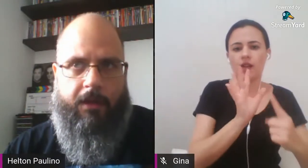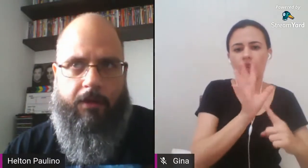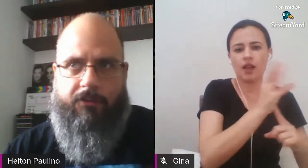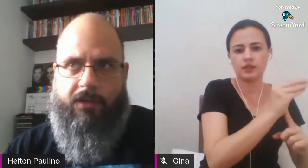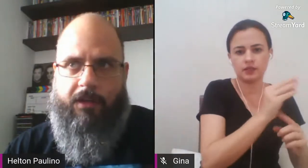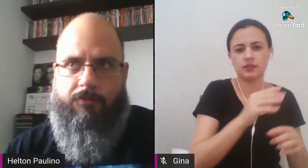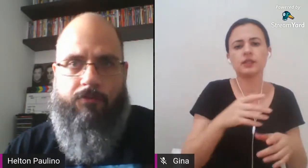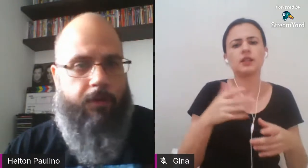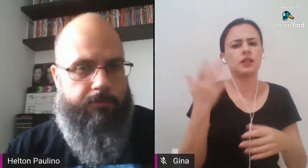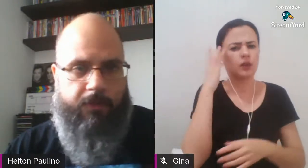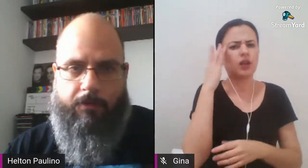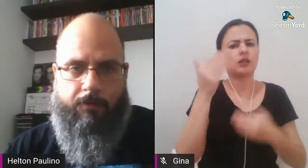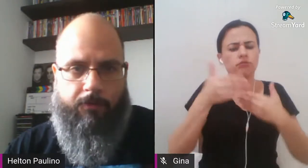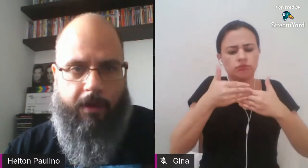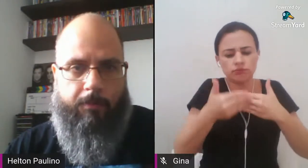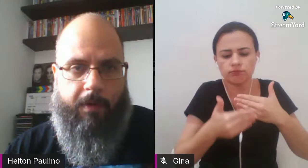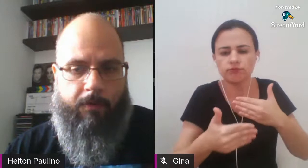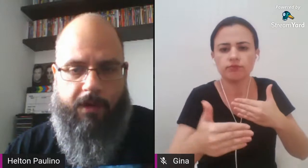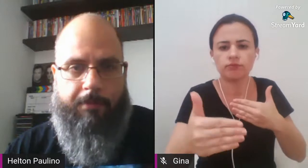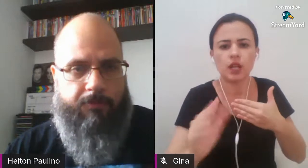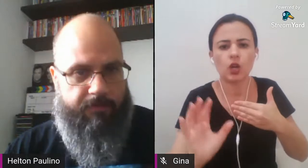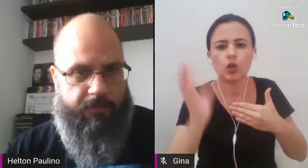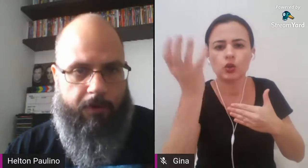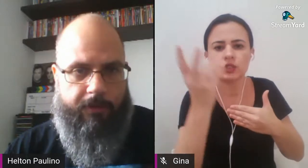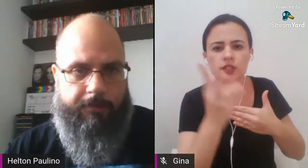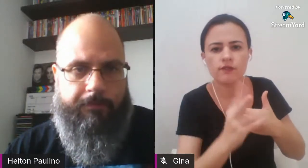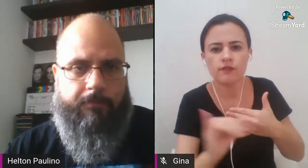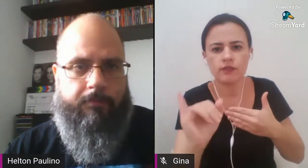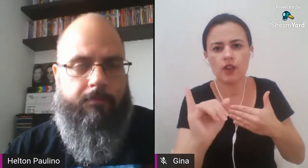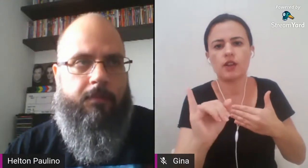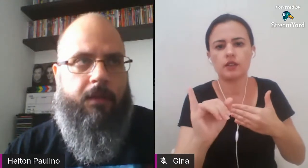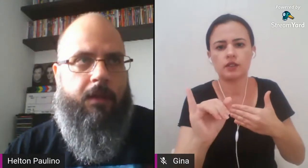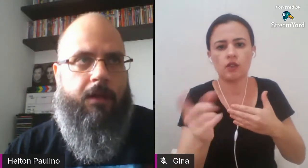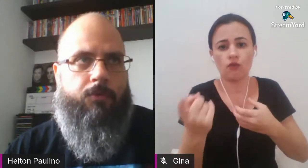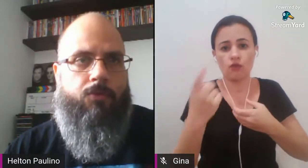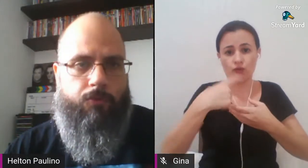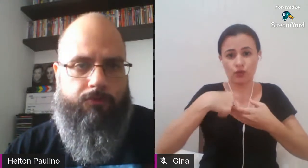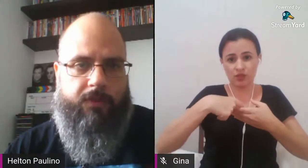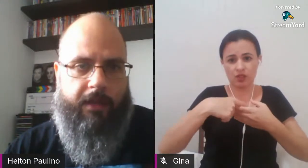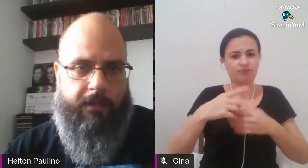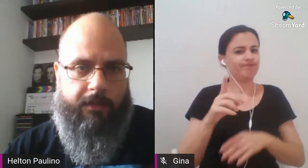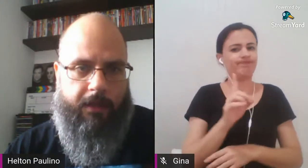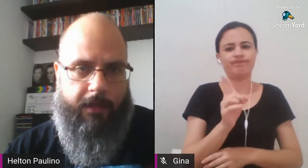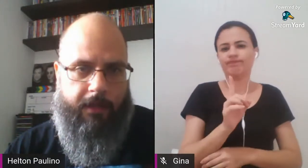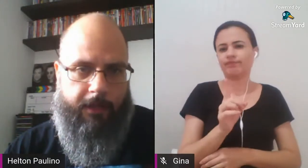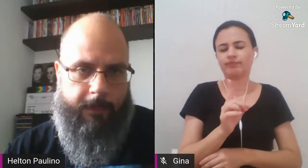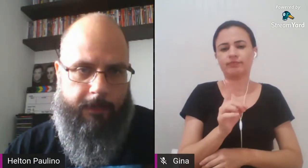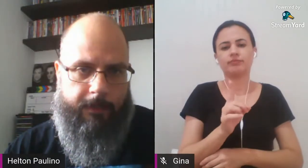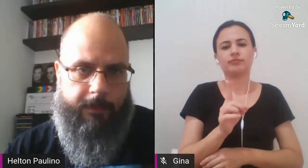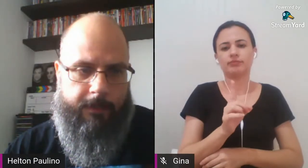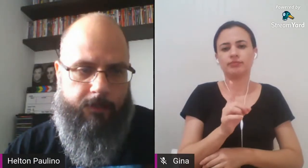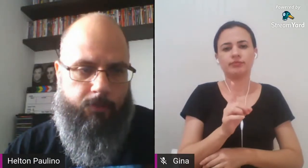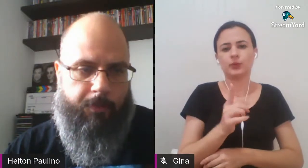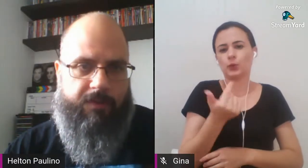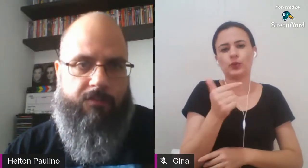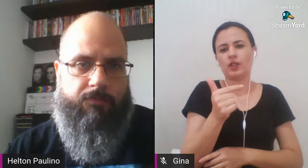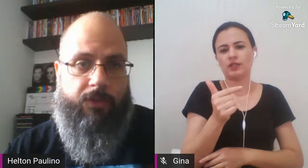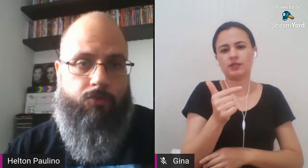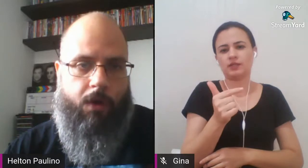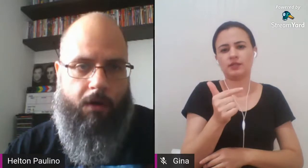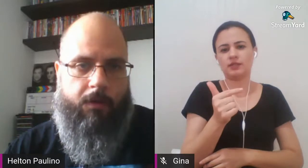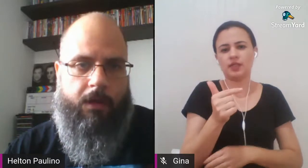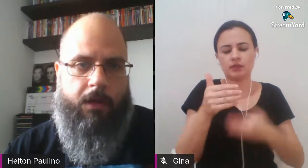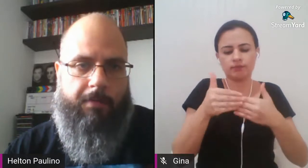né? Eu acho que isso não é um caminho sem volta. O uso do